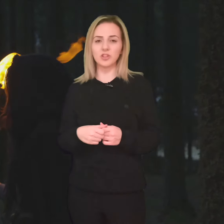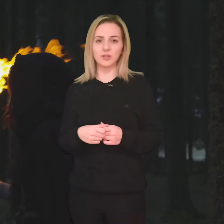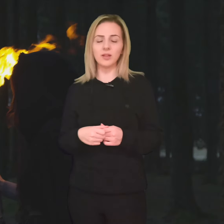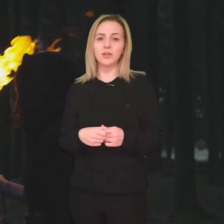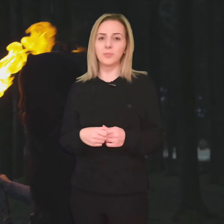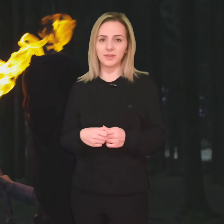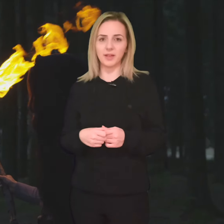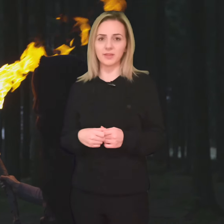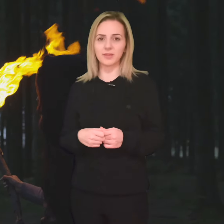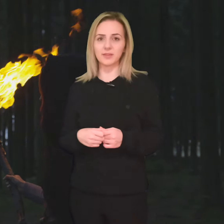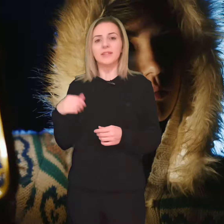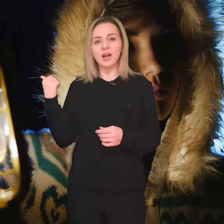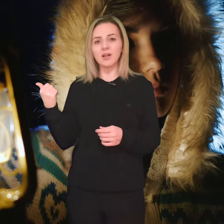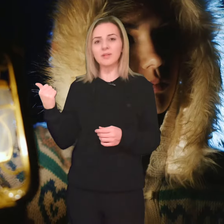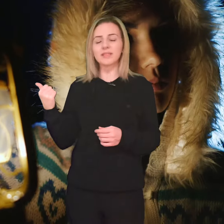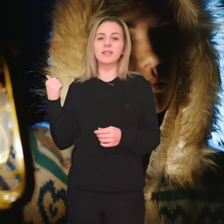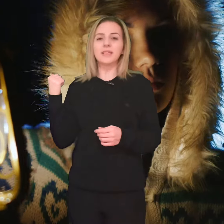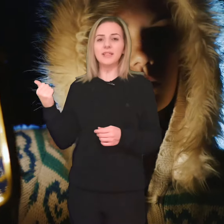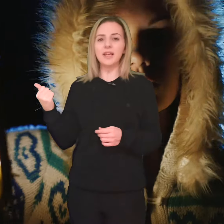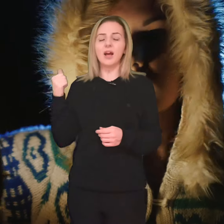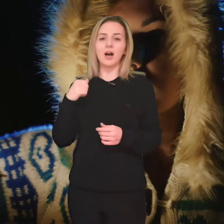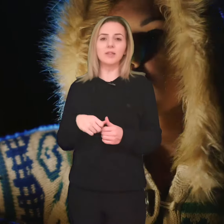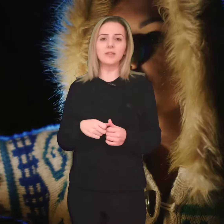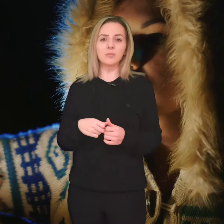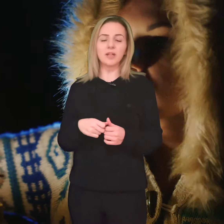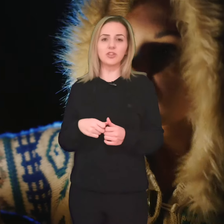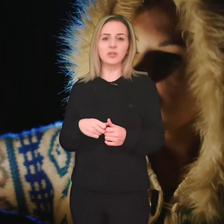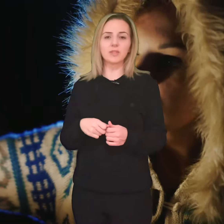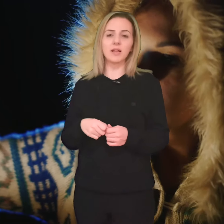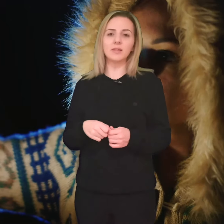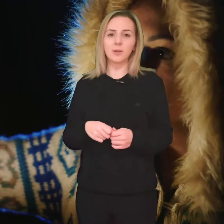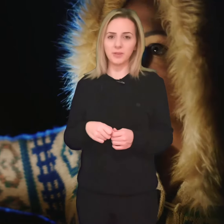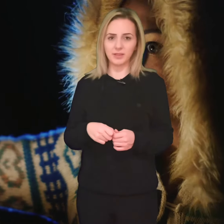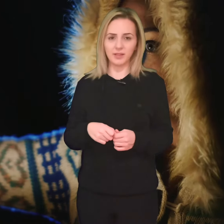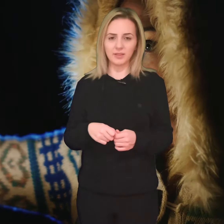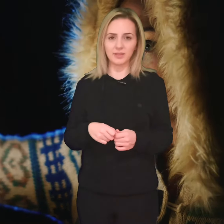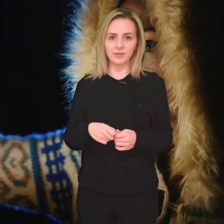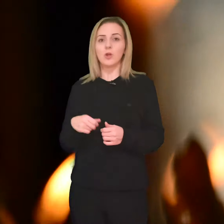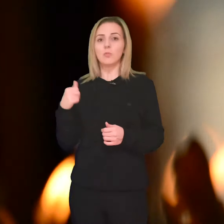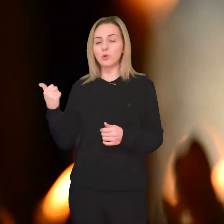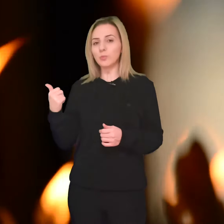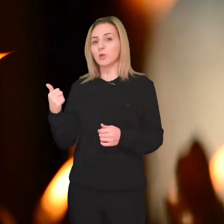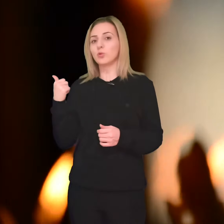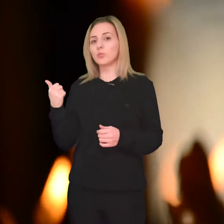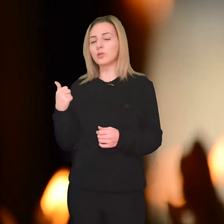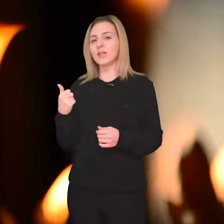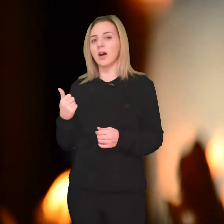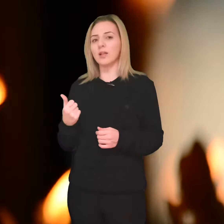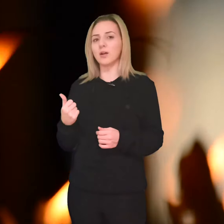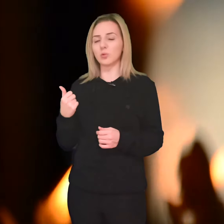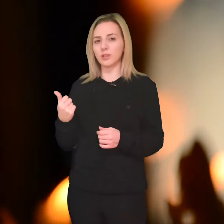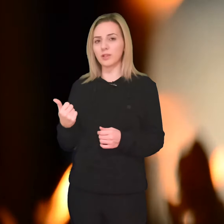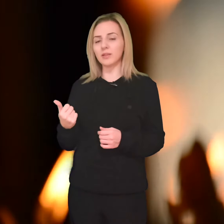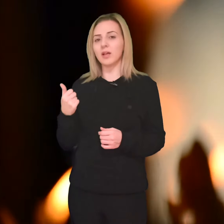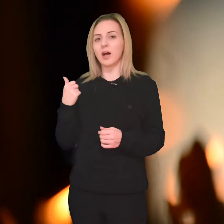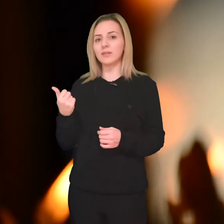aydınlatma araçlarından bir tanesidir. Yağlanması yine aydınlatma araçlarımızdan bir tanesidir. Mum günümüzde de